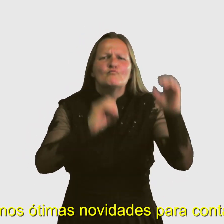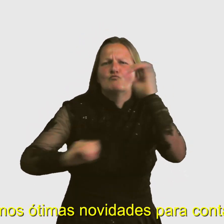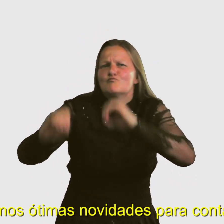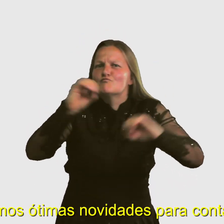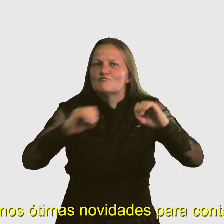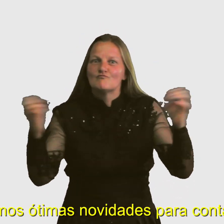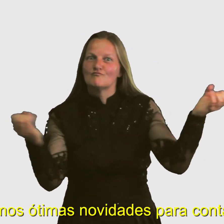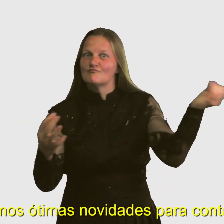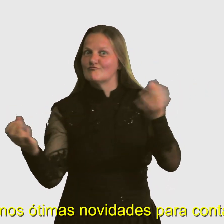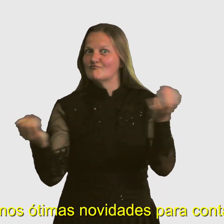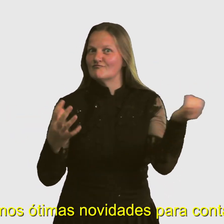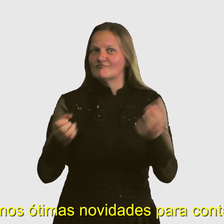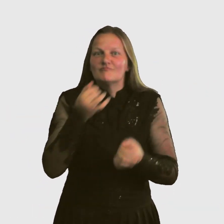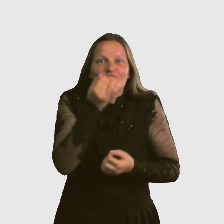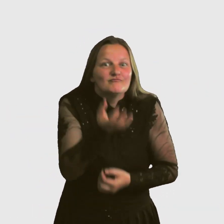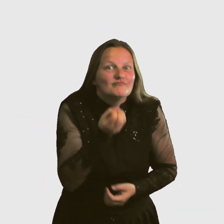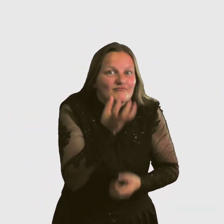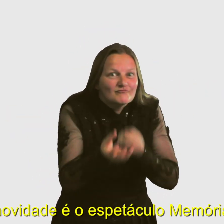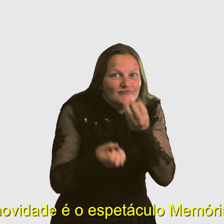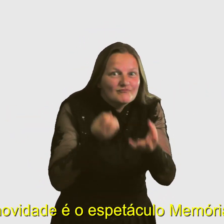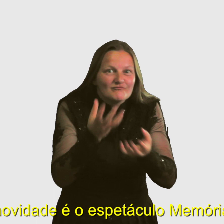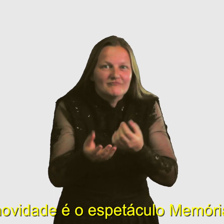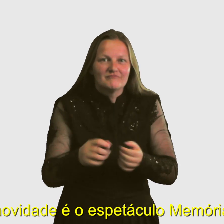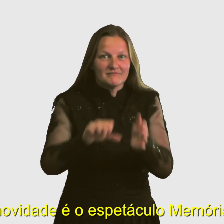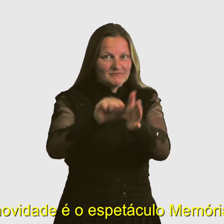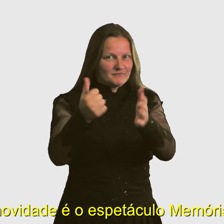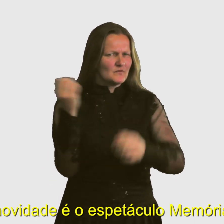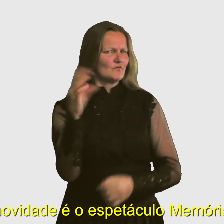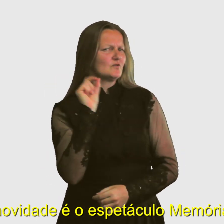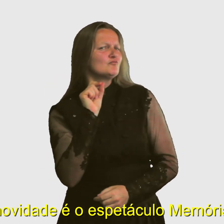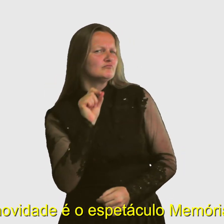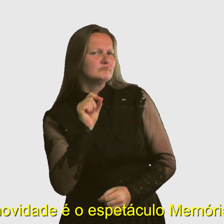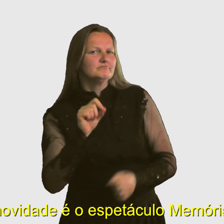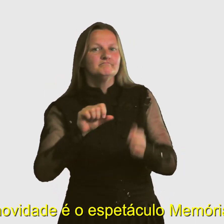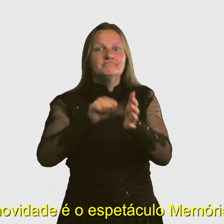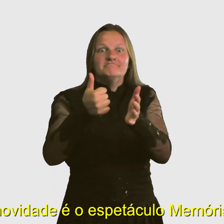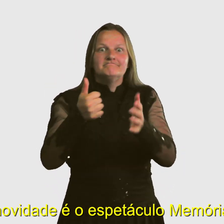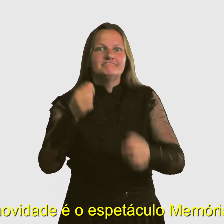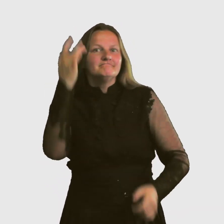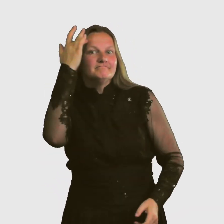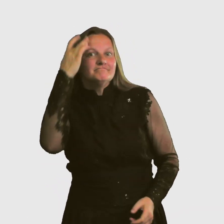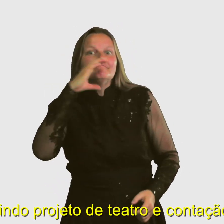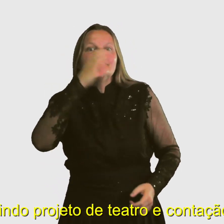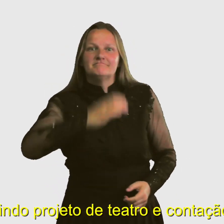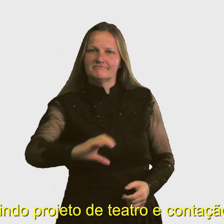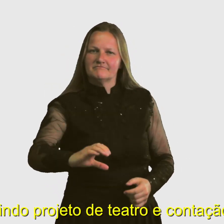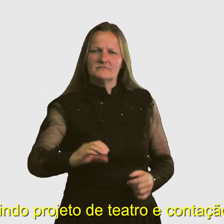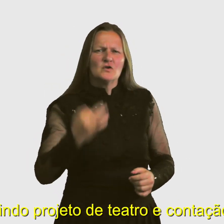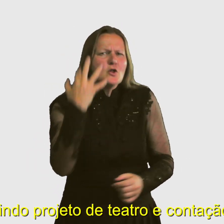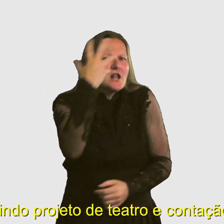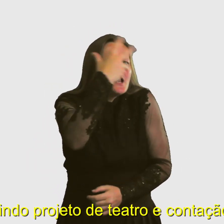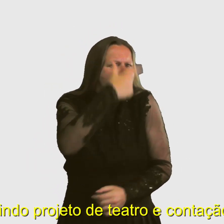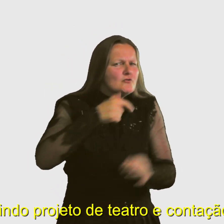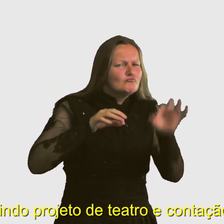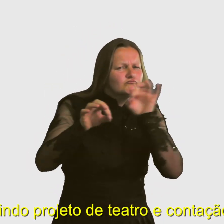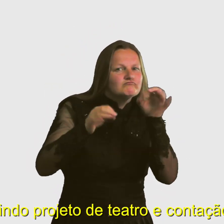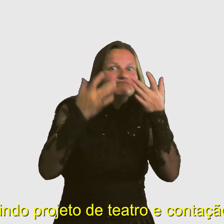ótimas novidades para contar. E a primeira novidade é o espetáculo Memória de Elefante, um lindo projeto de teatro e contação